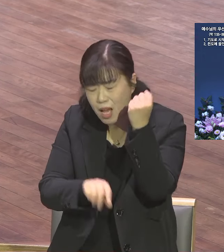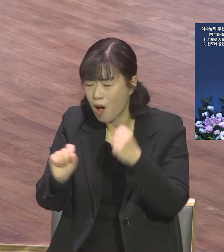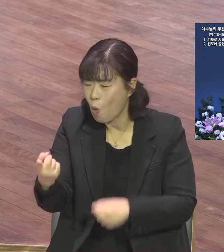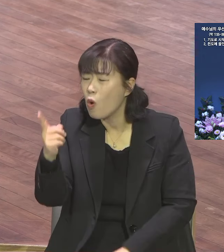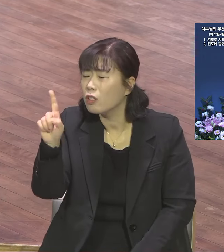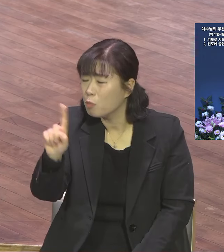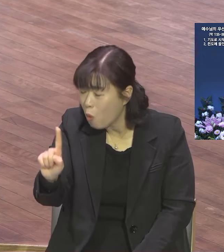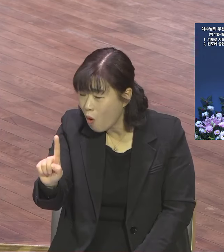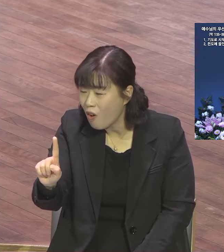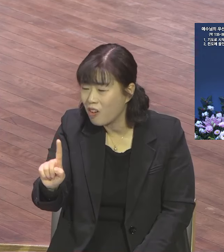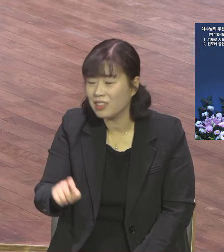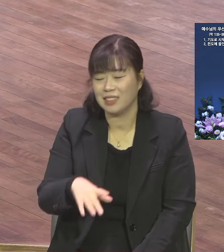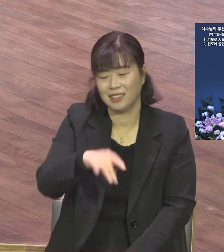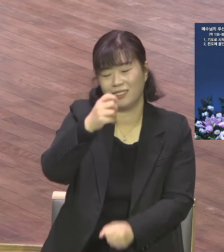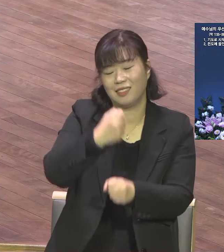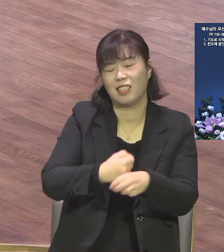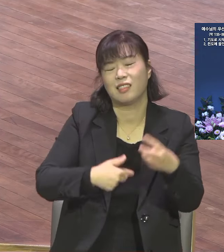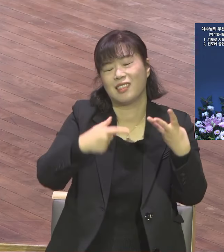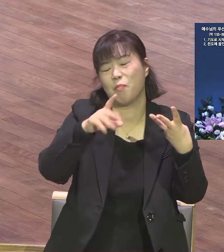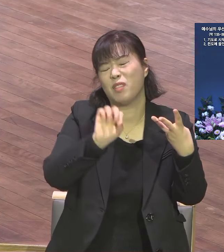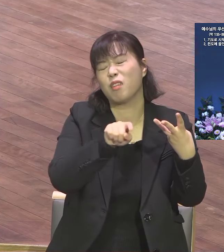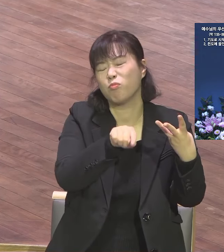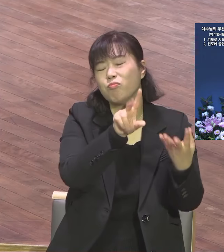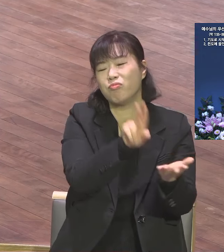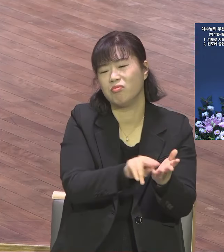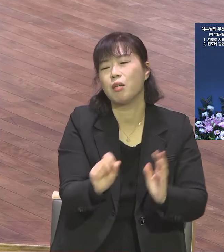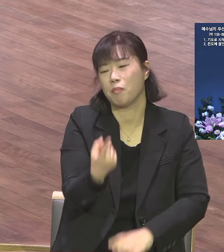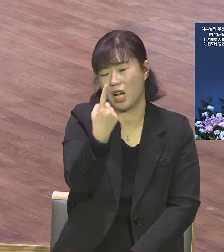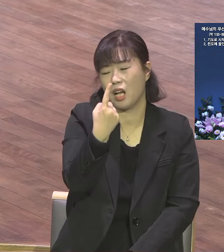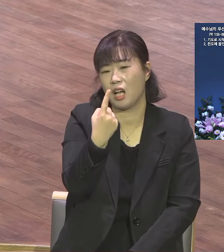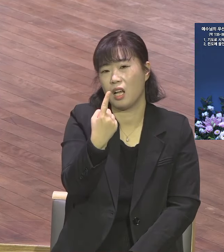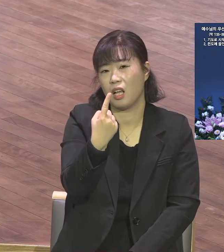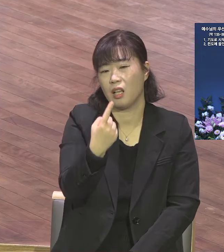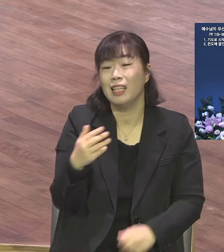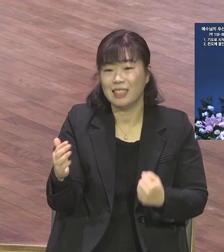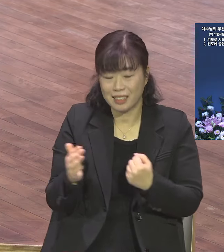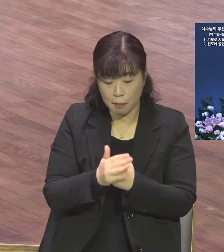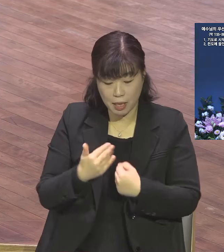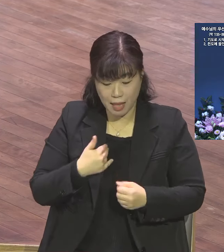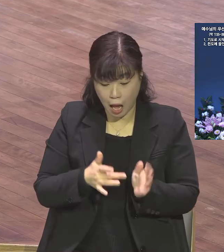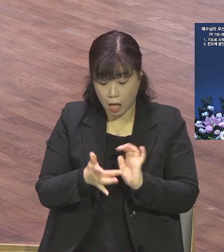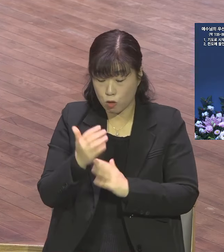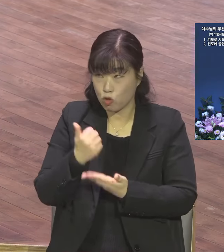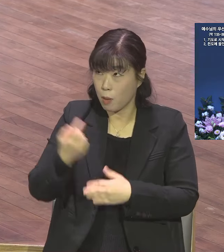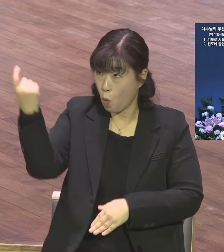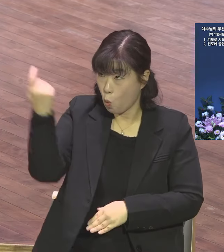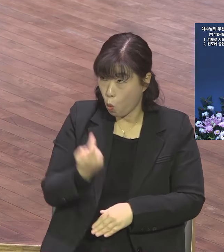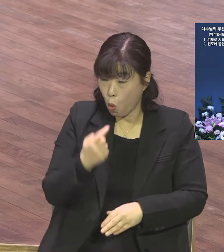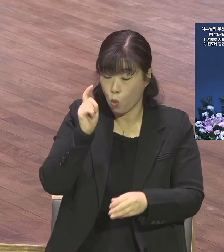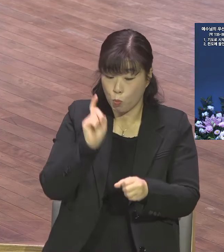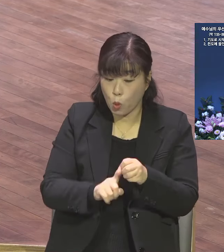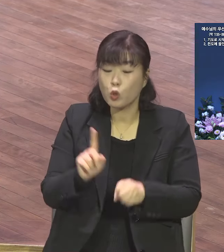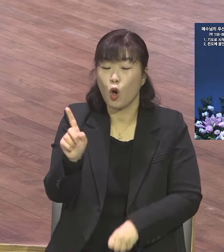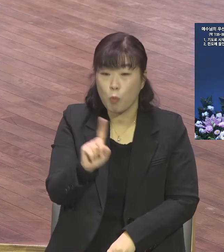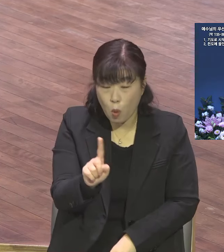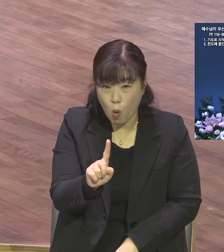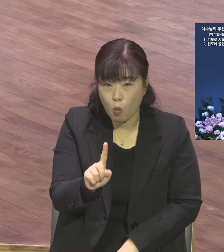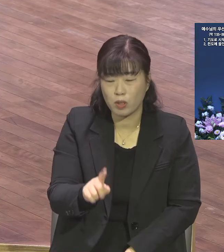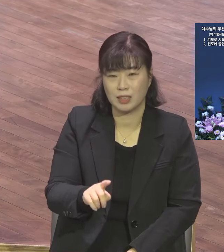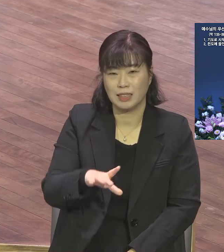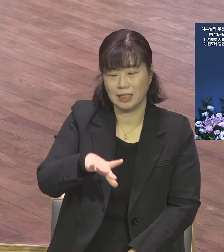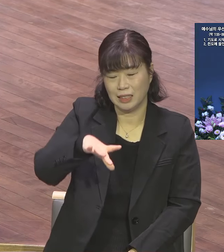창세기 3장에서 발생된 인생의 근본 문제를 해결하기 위해서 첫 사람 아담의 이 범죄로 인해서 모든